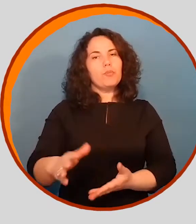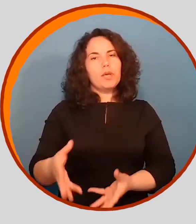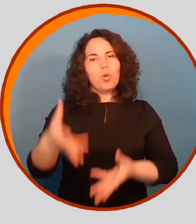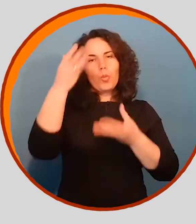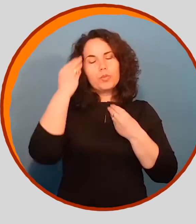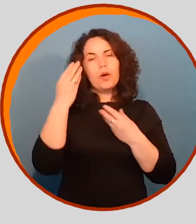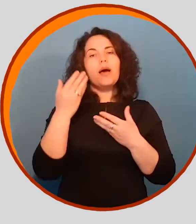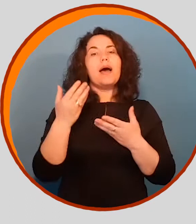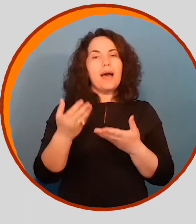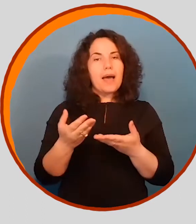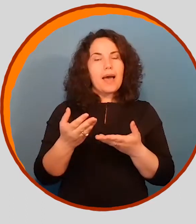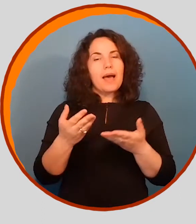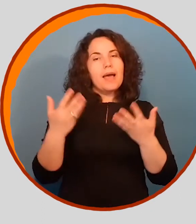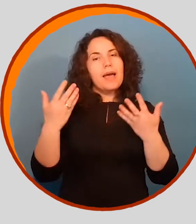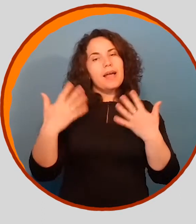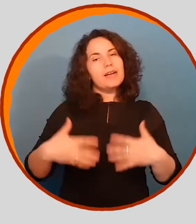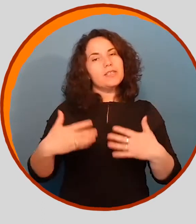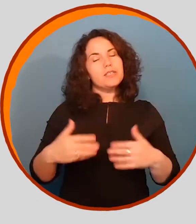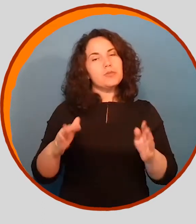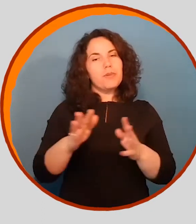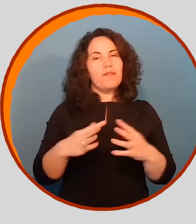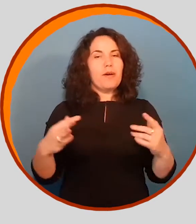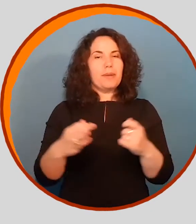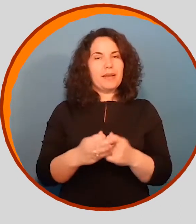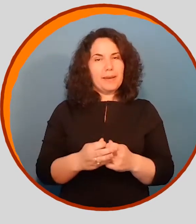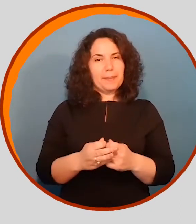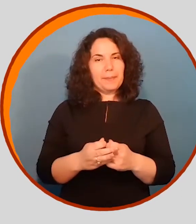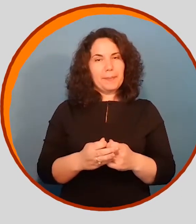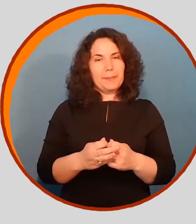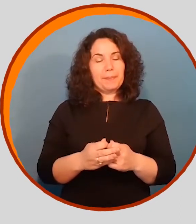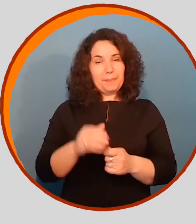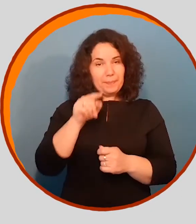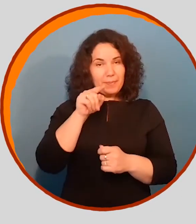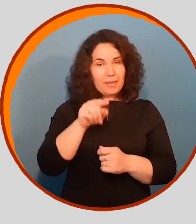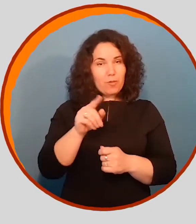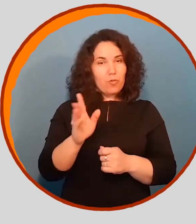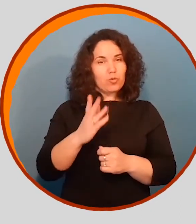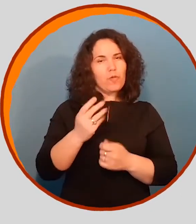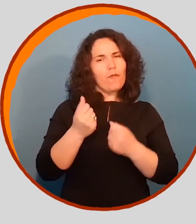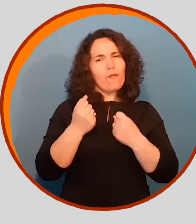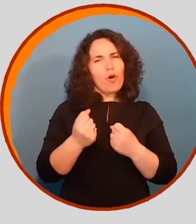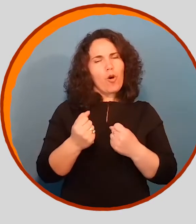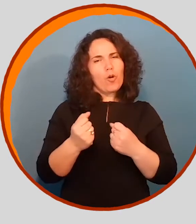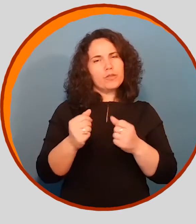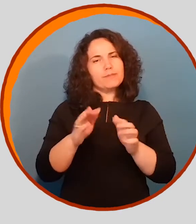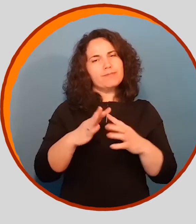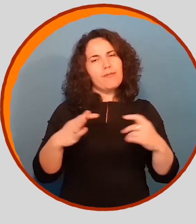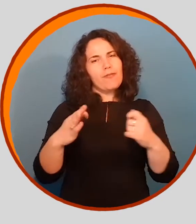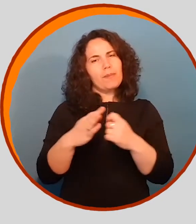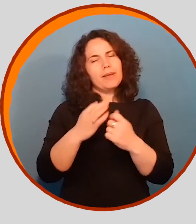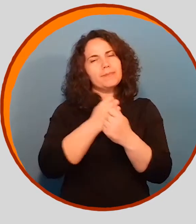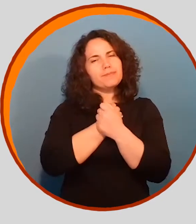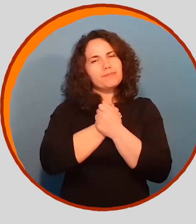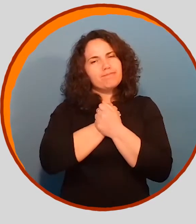familjen. I ndihmon fëmijët të krijojnë dhe familjet të krijojnë rituale. Kjo i forcon ndjenjen